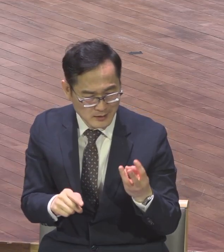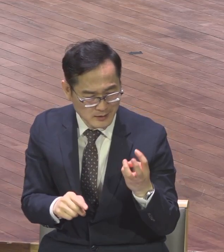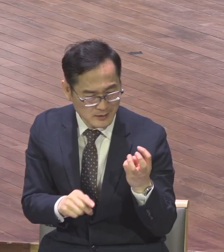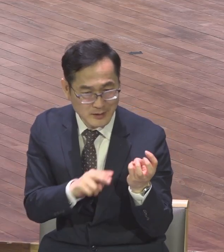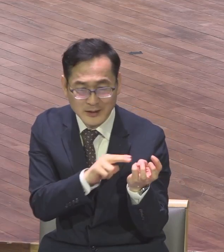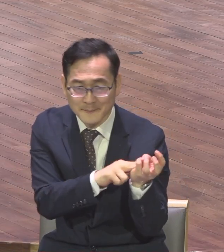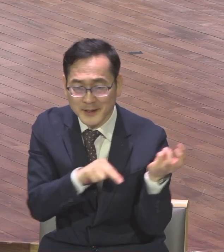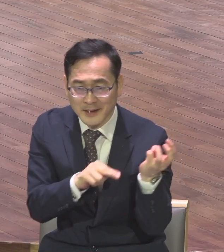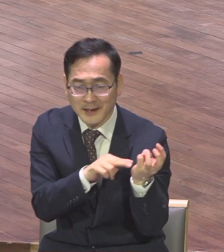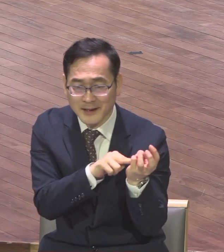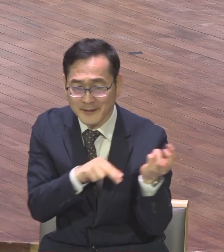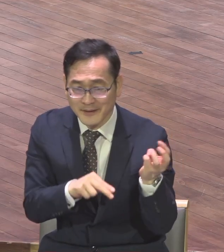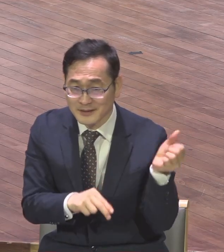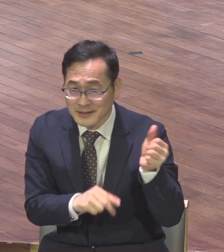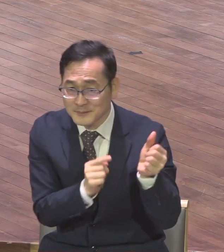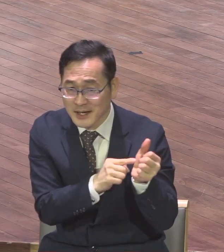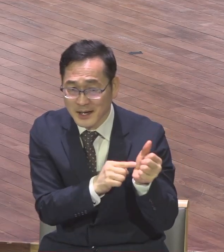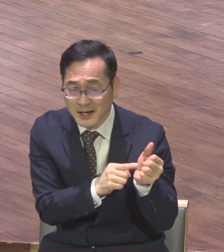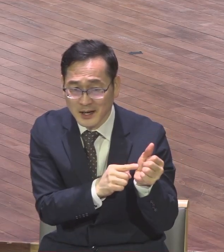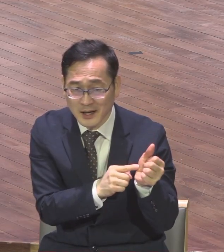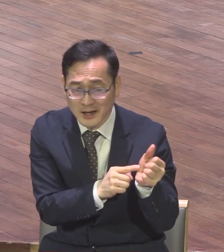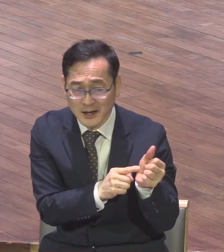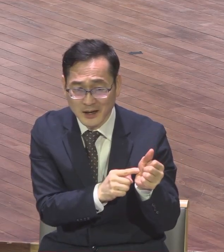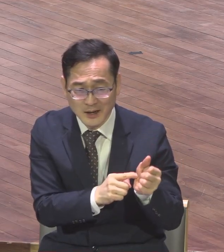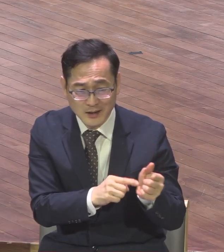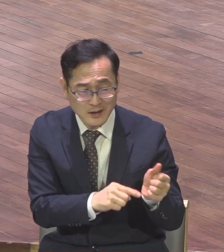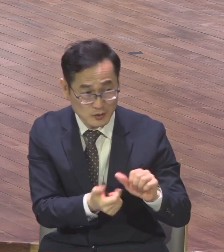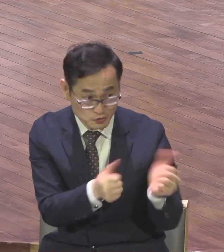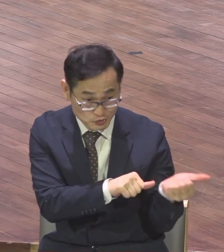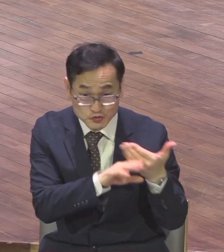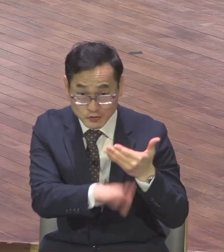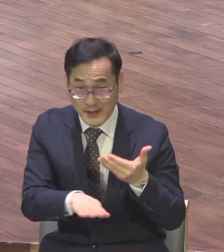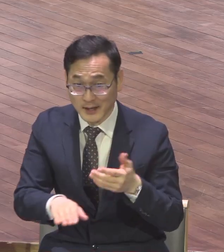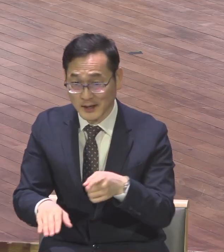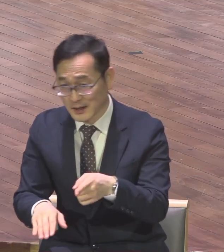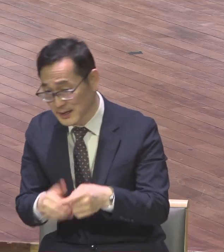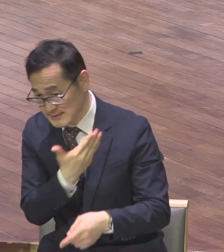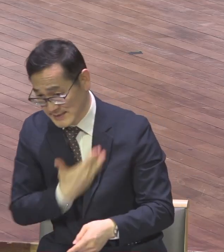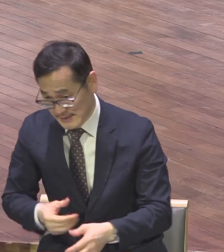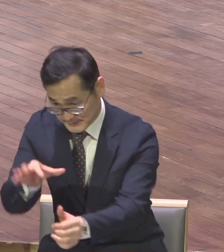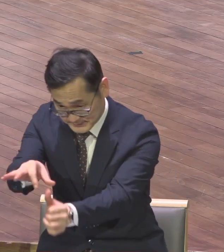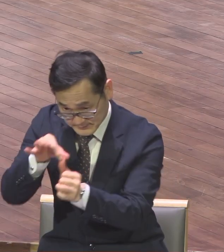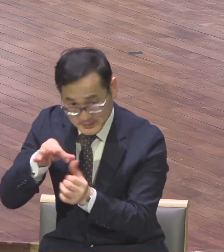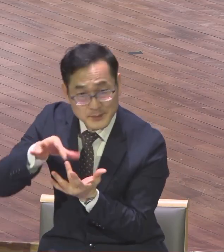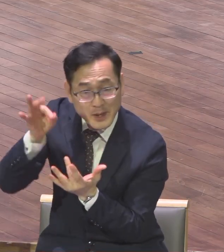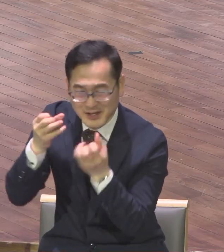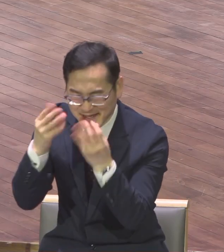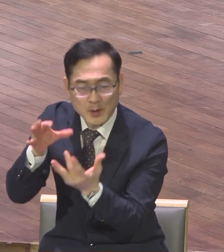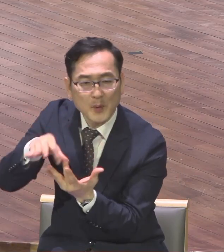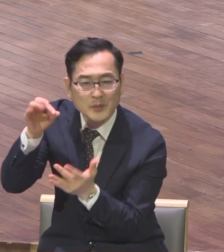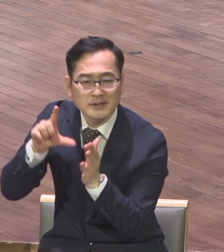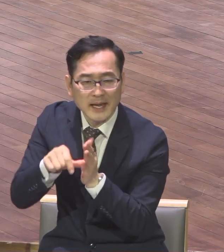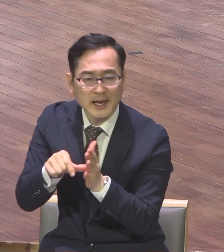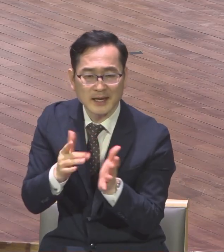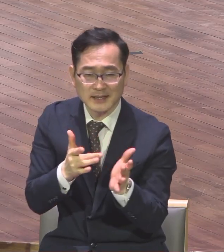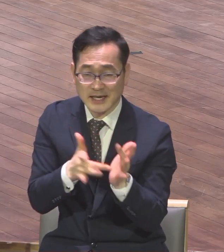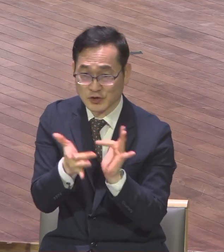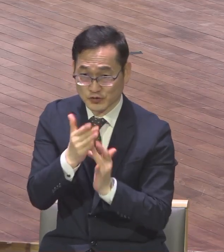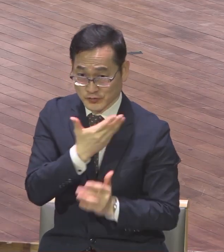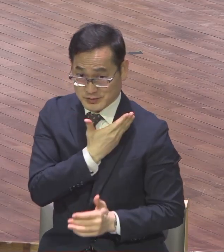다른 제자들과 함께 예수 그리스도의 부활을 증언할 사람, 이게